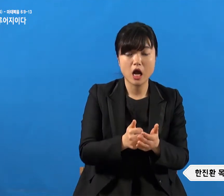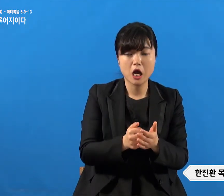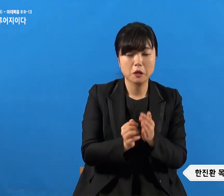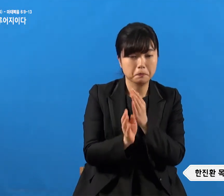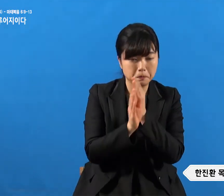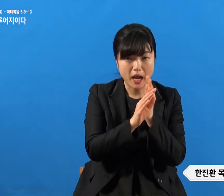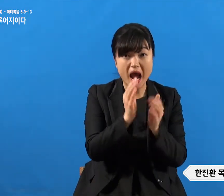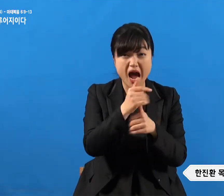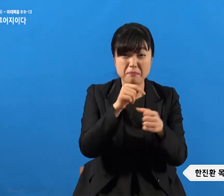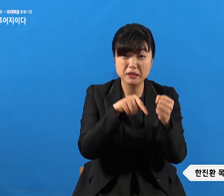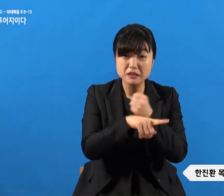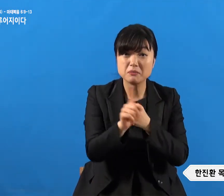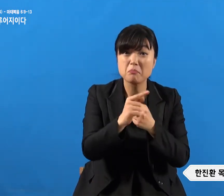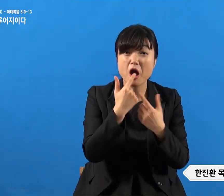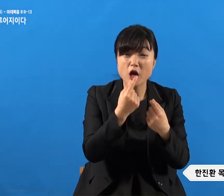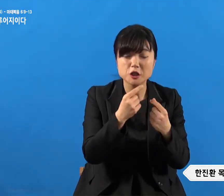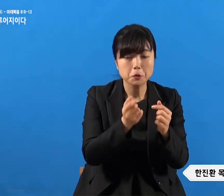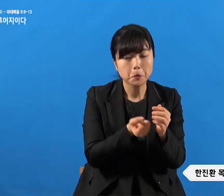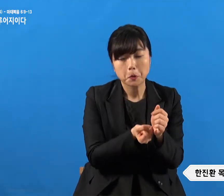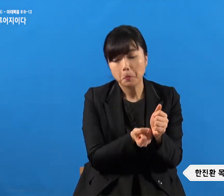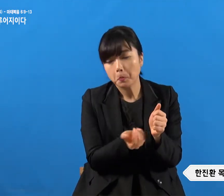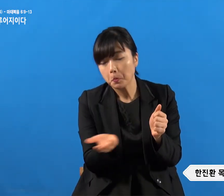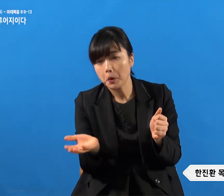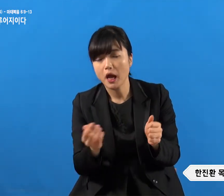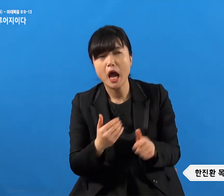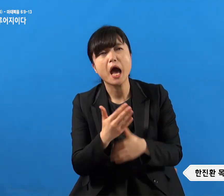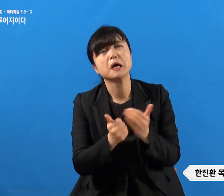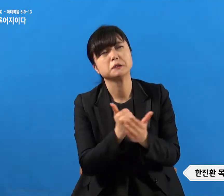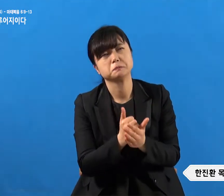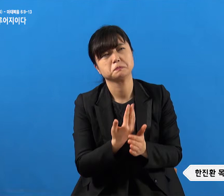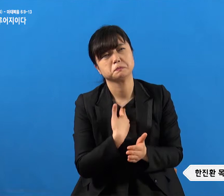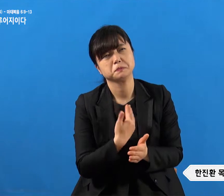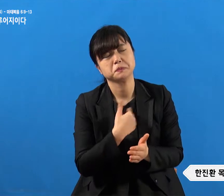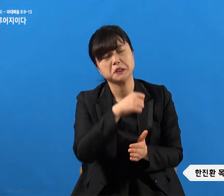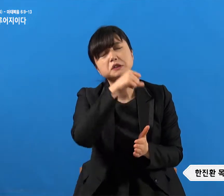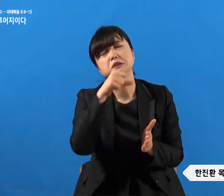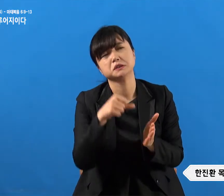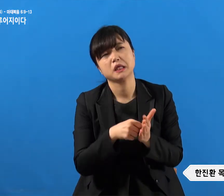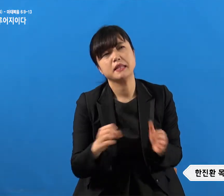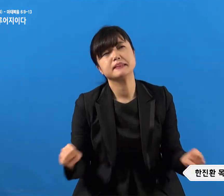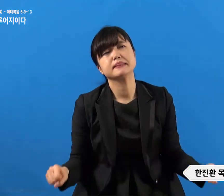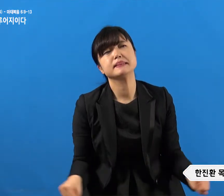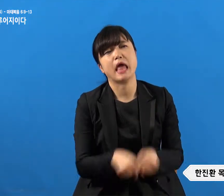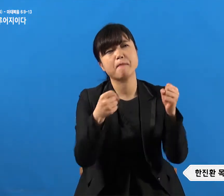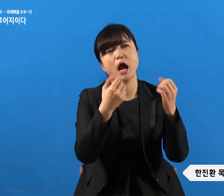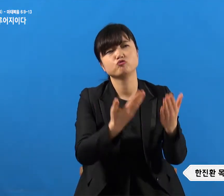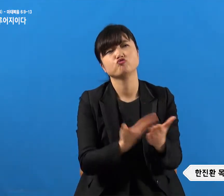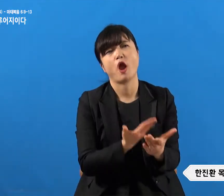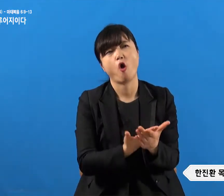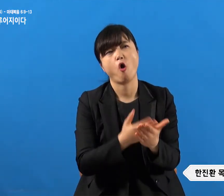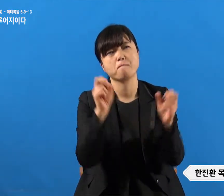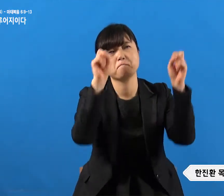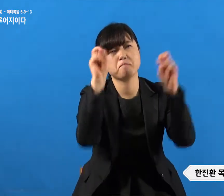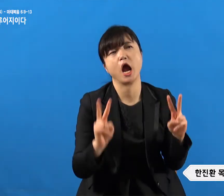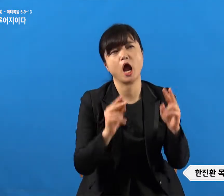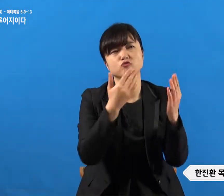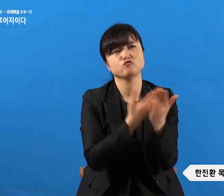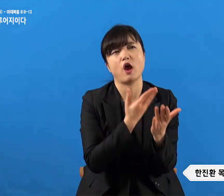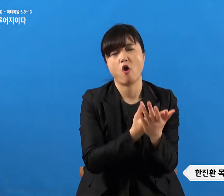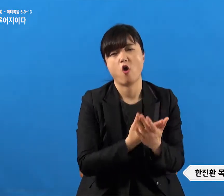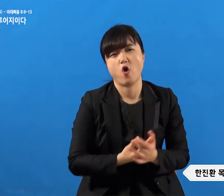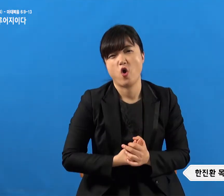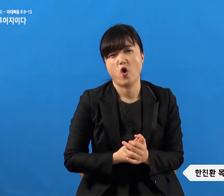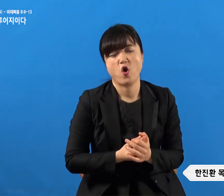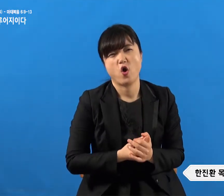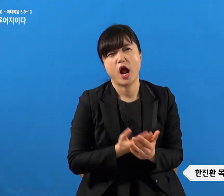내부자 정보처럼 생각하는 사람이 있습니다. 하나님, 내 인생 대박을 터뜨려야 되겠는데